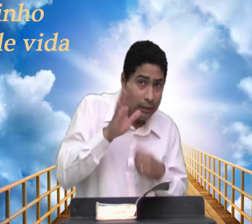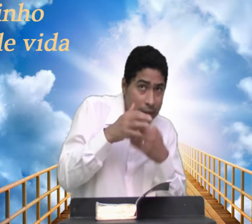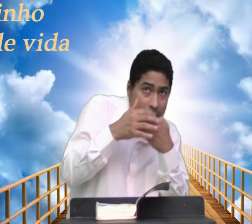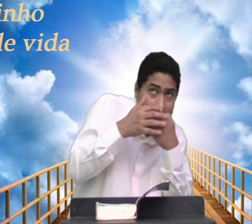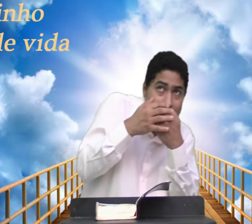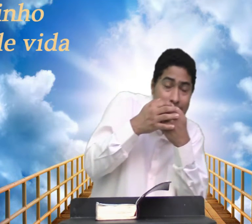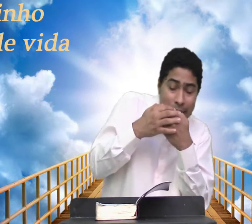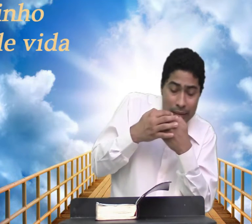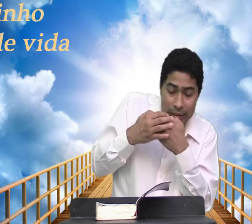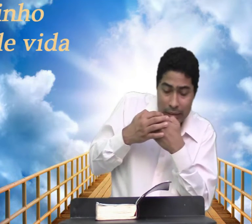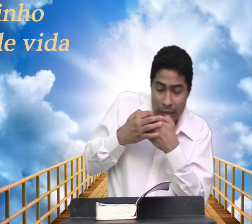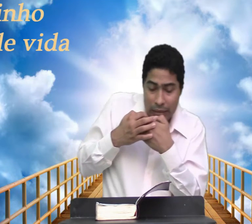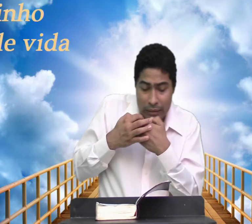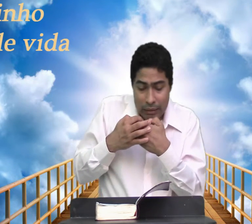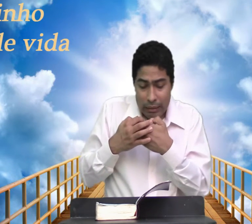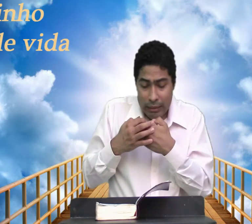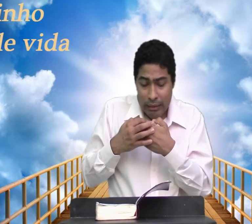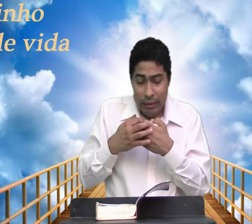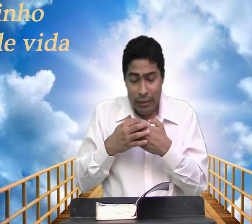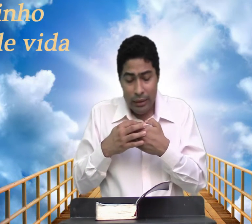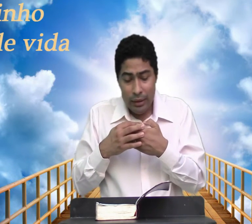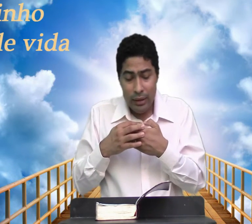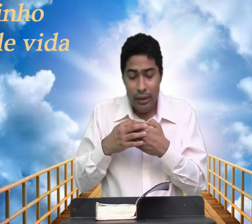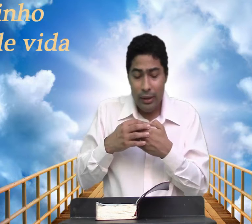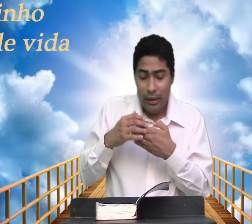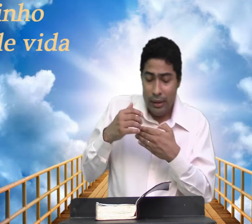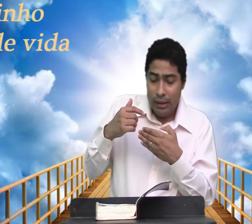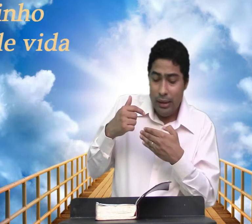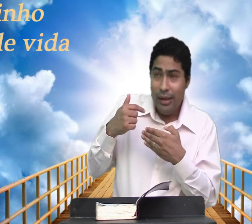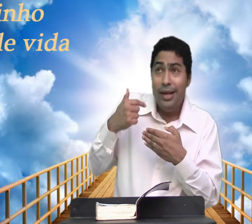escondi, porque ouvi a tua voz,